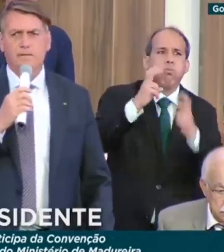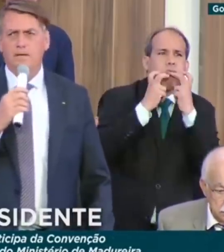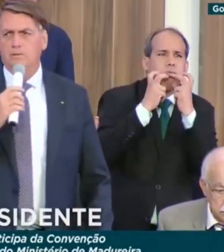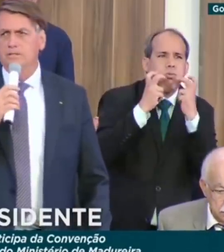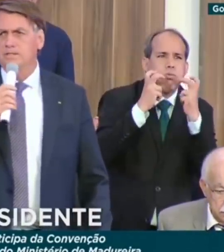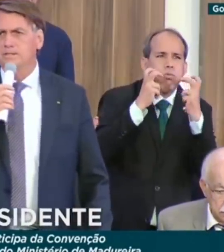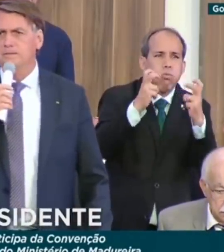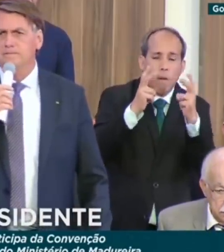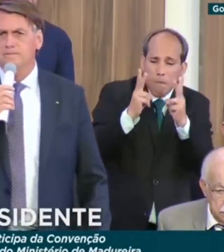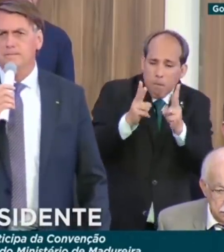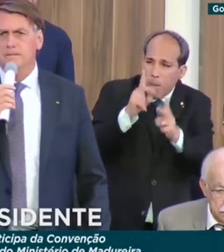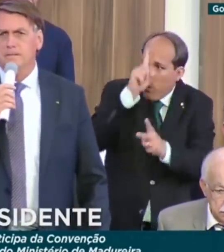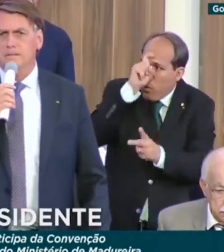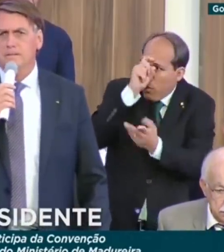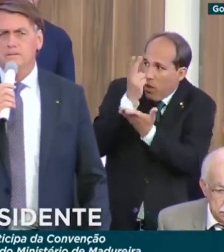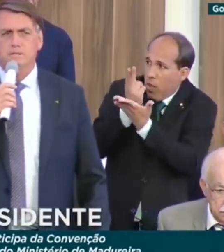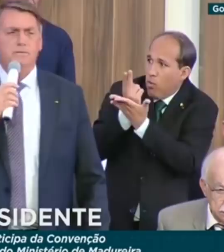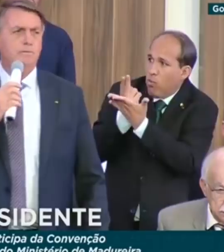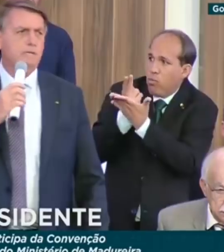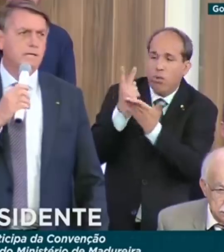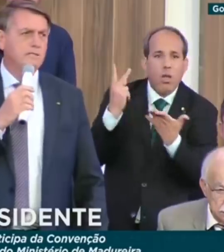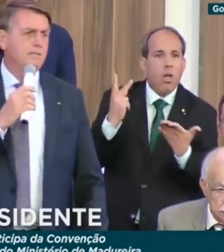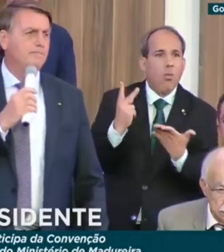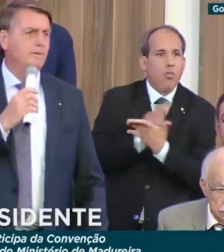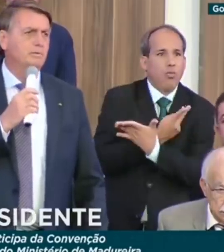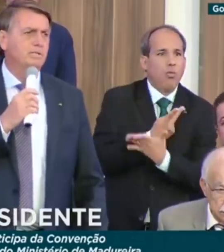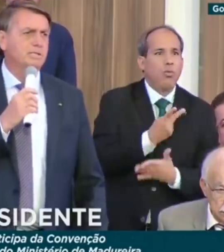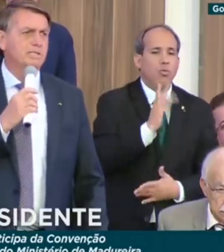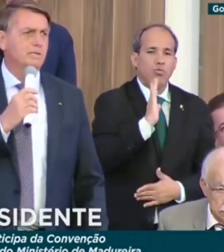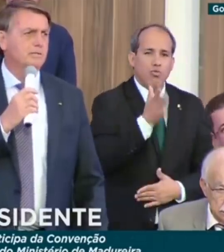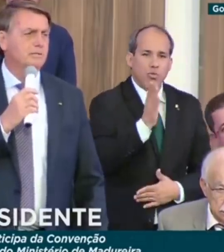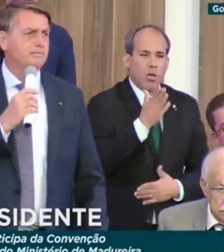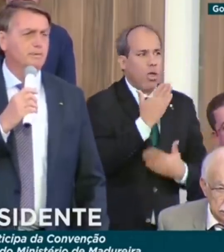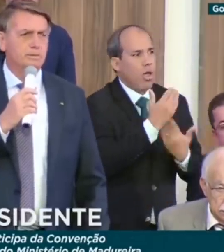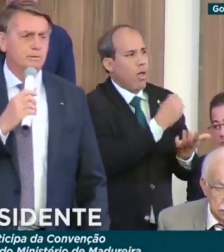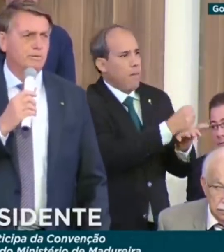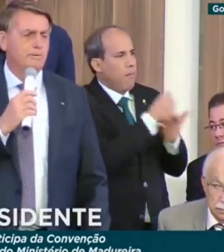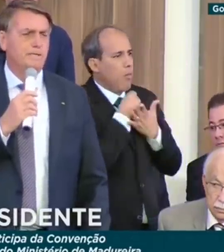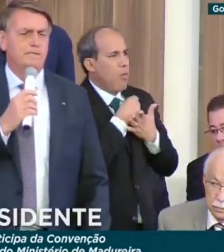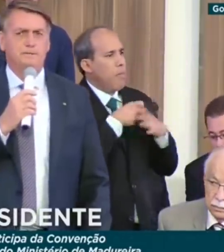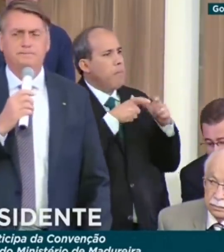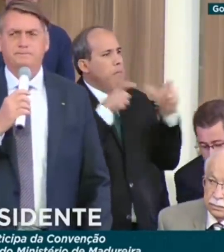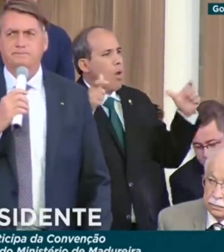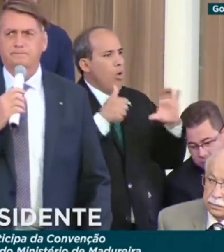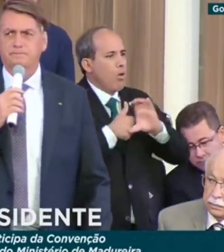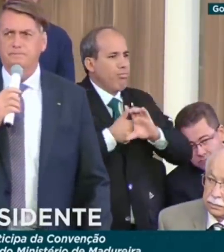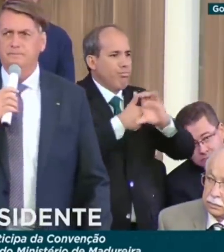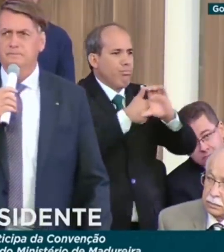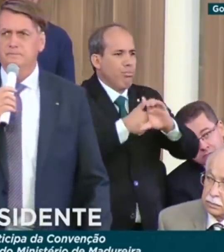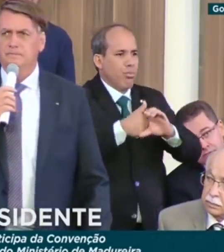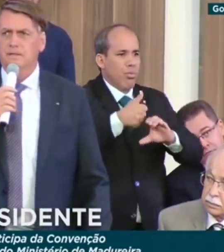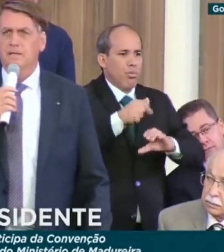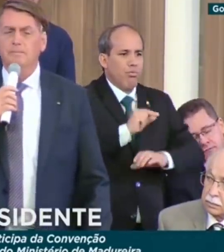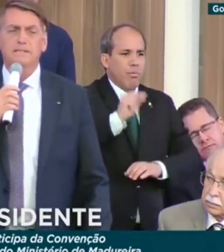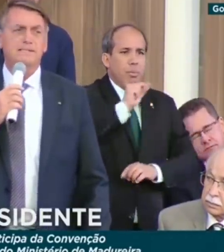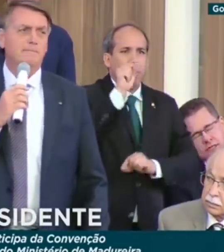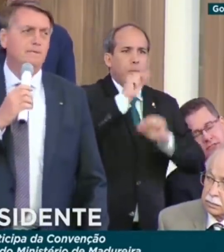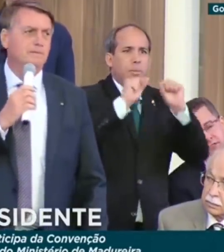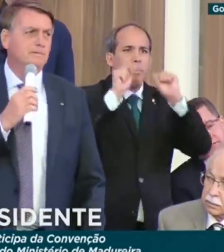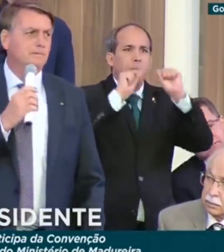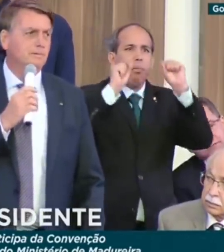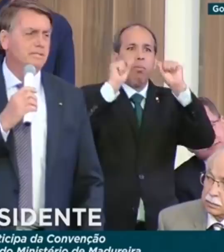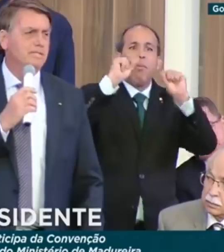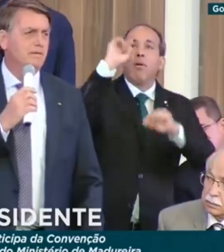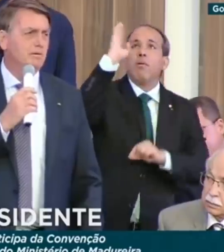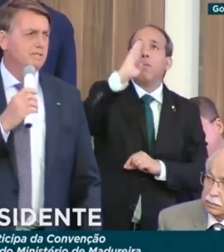hospitalizado, aconteceu. Tive um grande apoio dos cristãos por todo o Brasil, porque eles